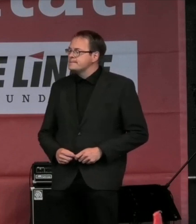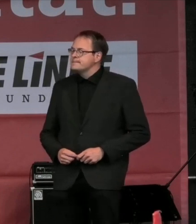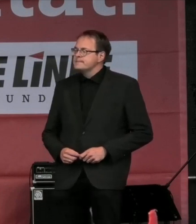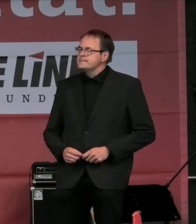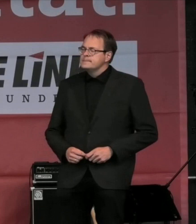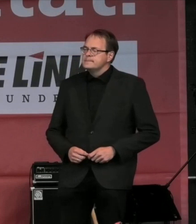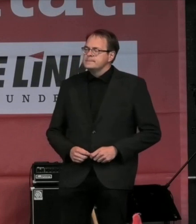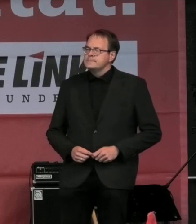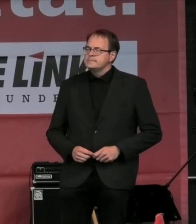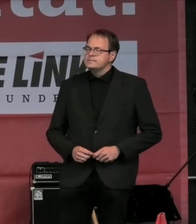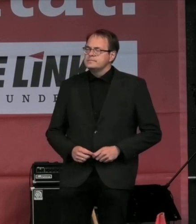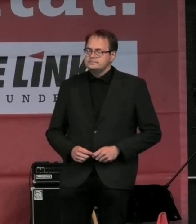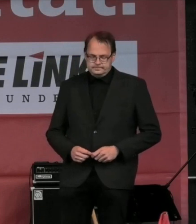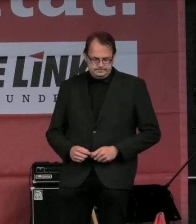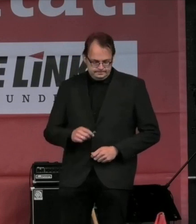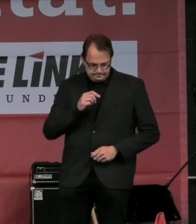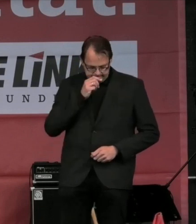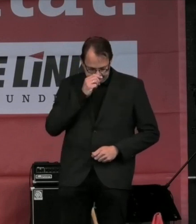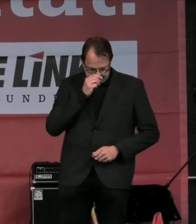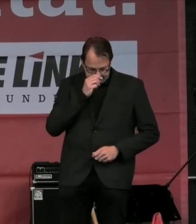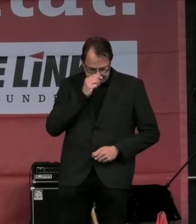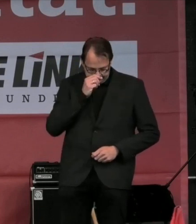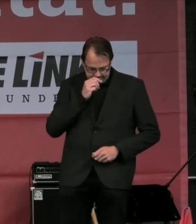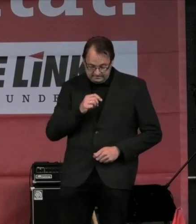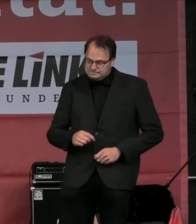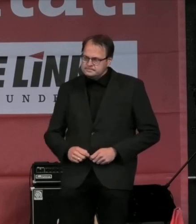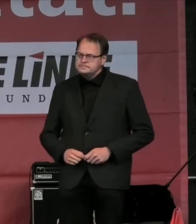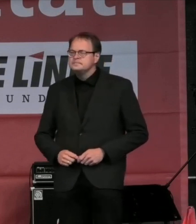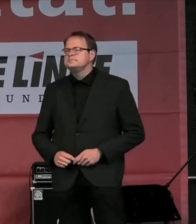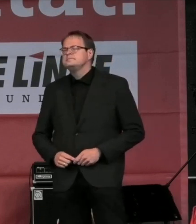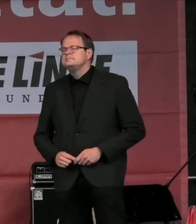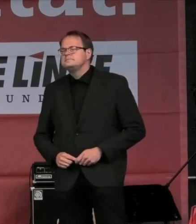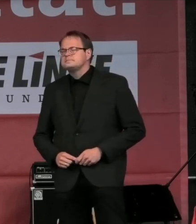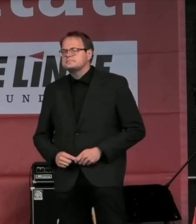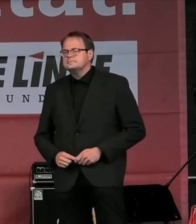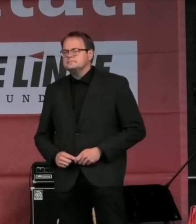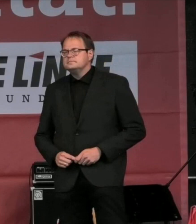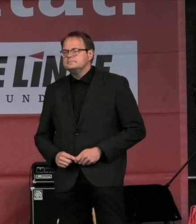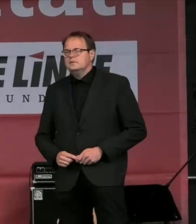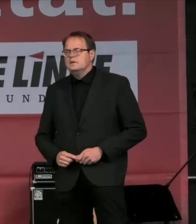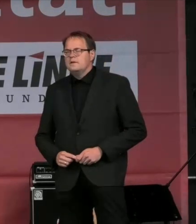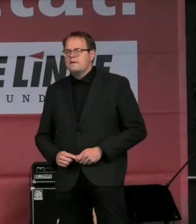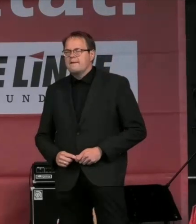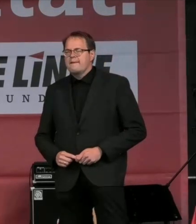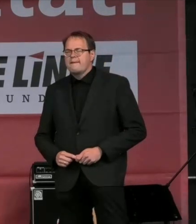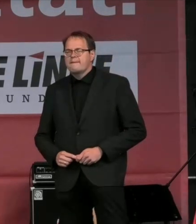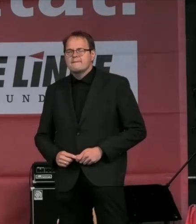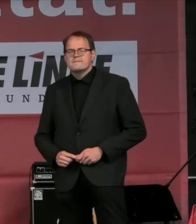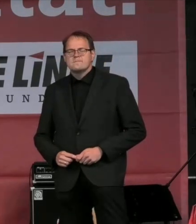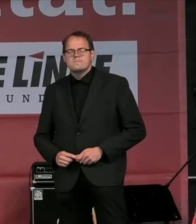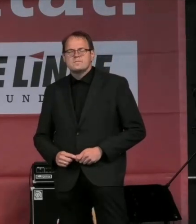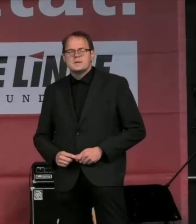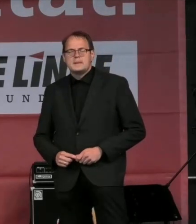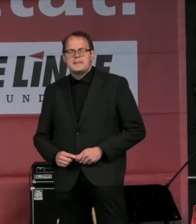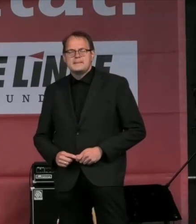und ich habe ja vorhin vorher darüber geredet dass viele politiker nur noch in ihrer blase leben und einfach den bezug zum realen leben